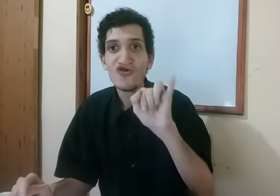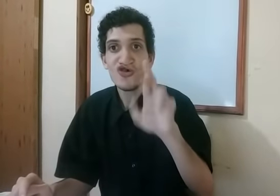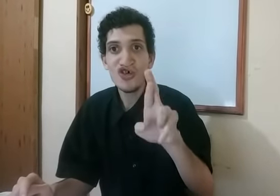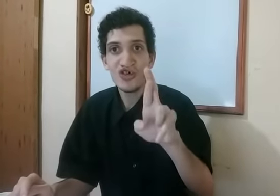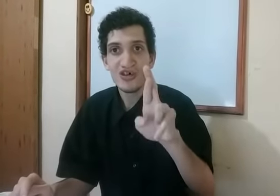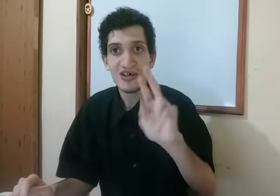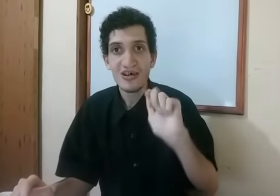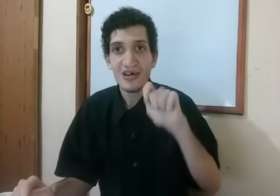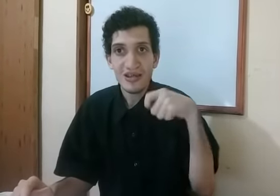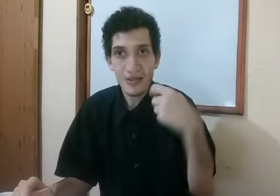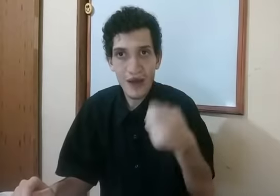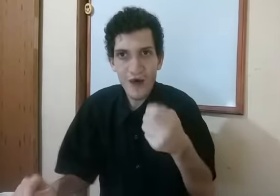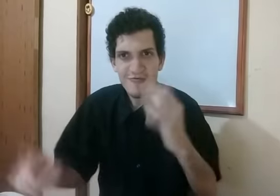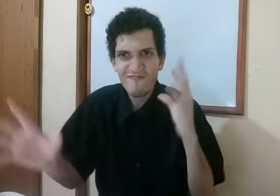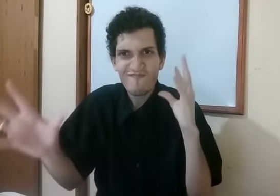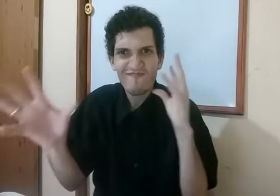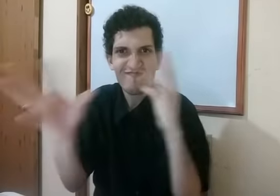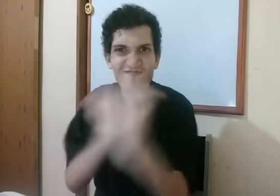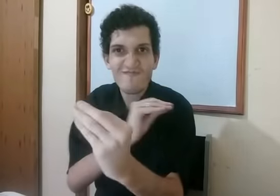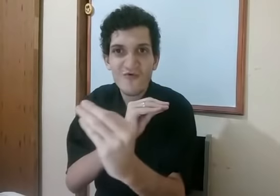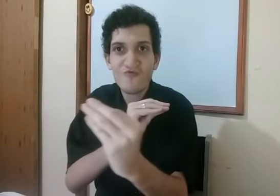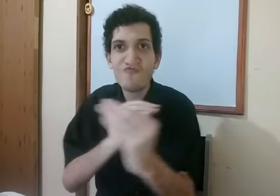Urgir. Sinal,